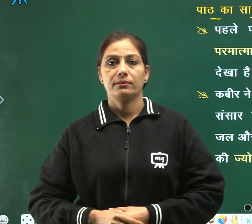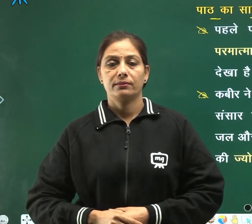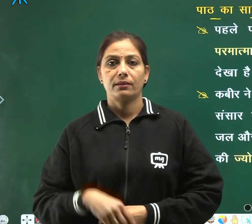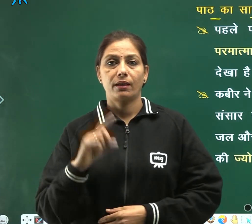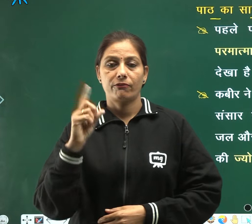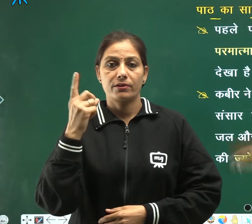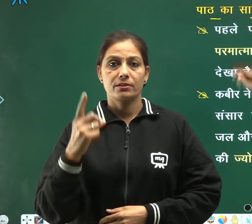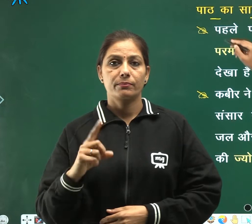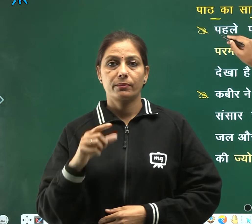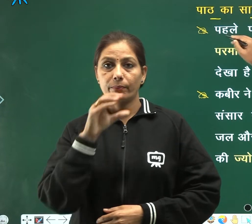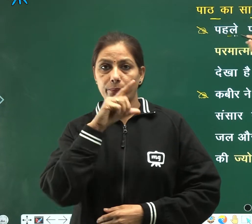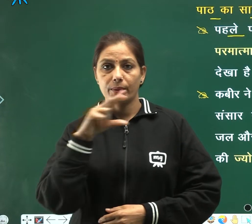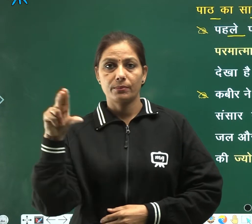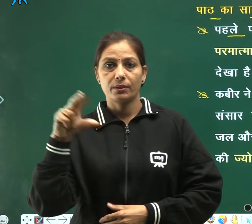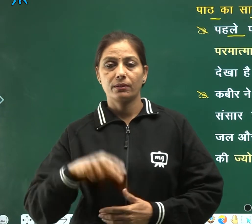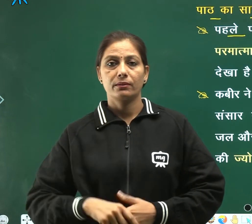पहले पद में